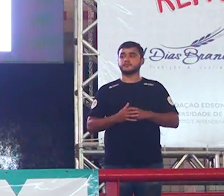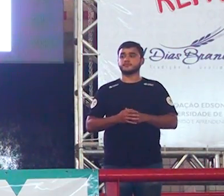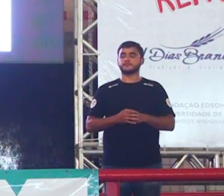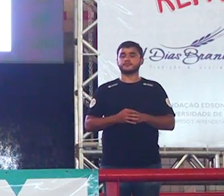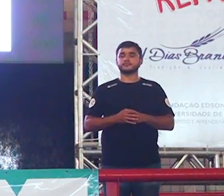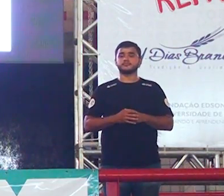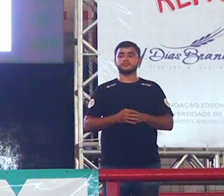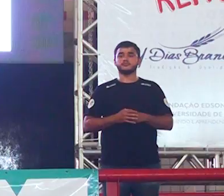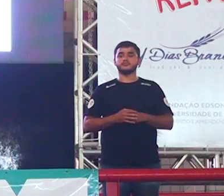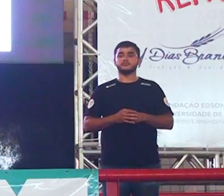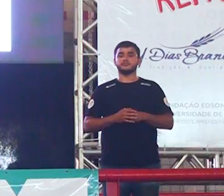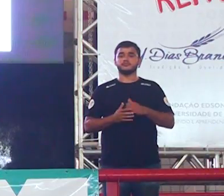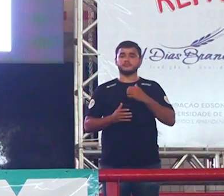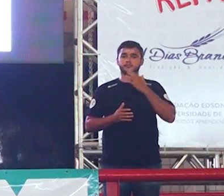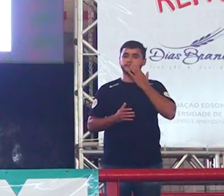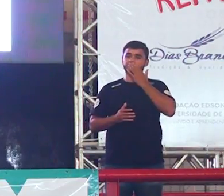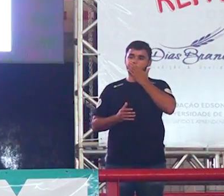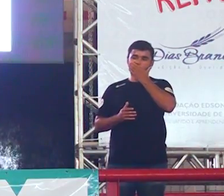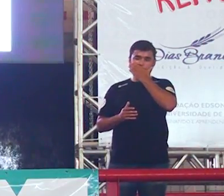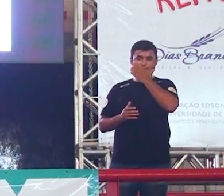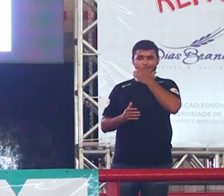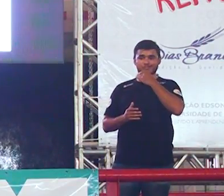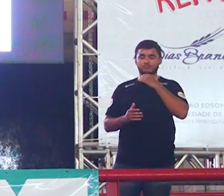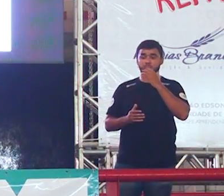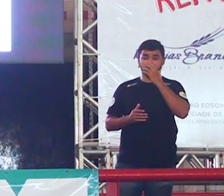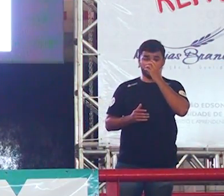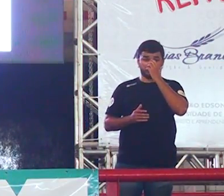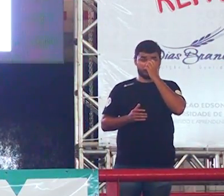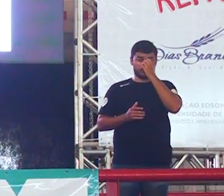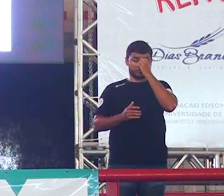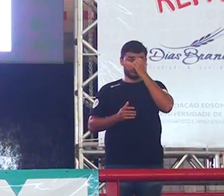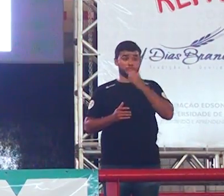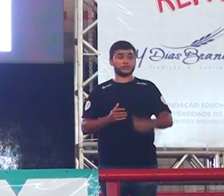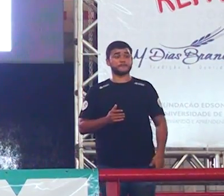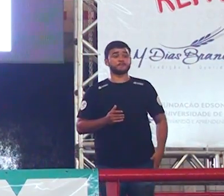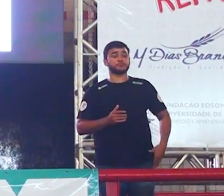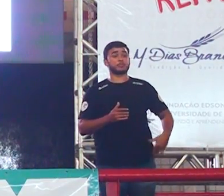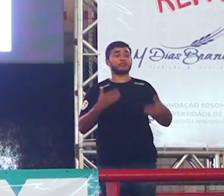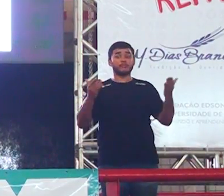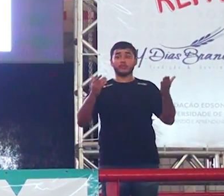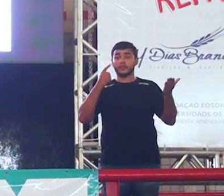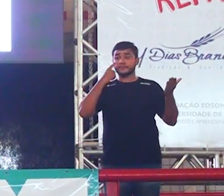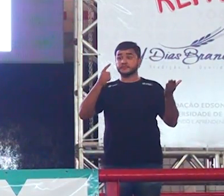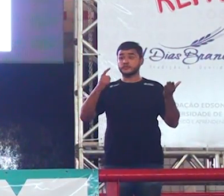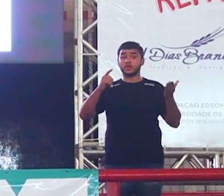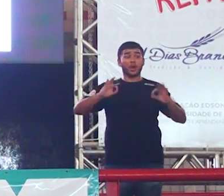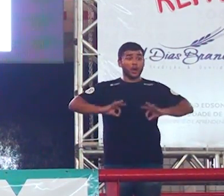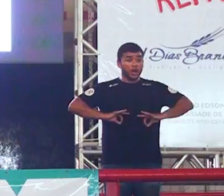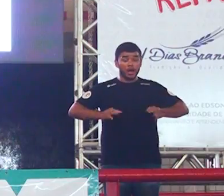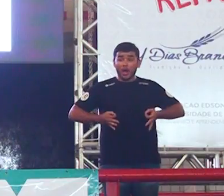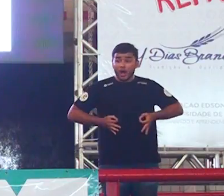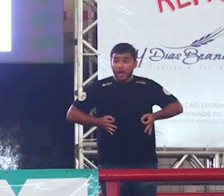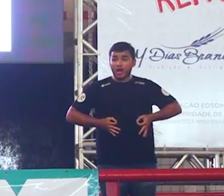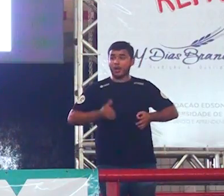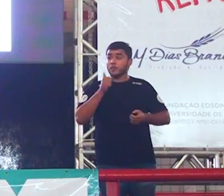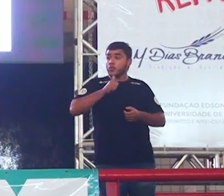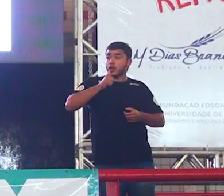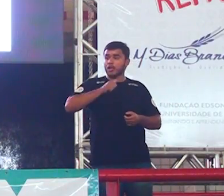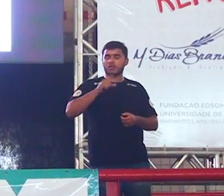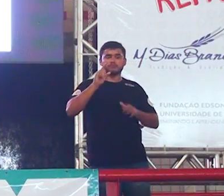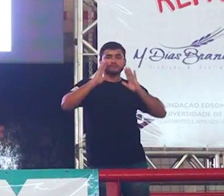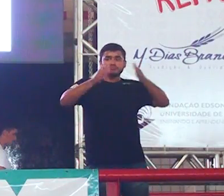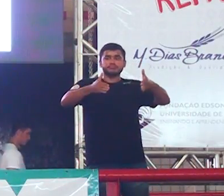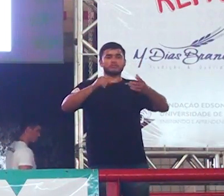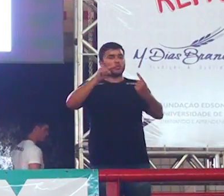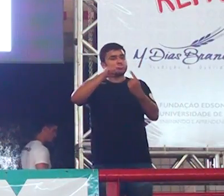foto do gordo. Isso, obrigado. Vamos embora. Então, o que eu estou falando para vocês? O aparelho reprodutor feminino, ele vai ter essa função.